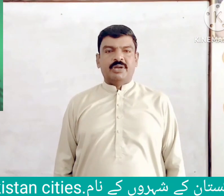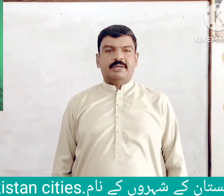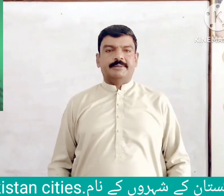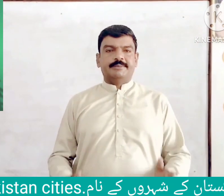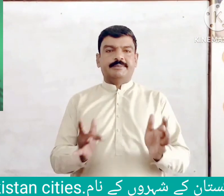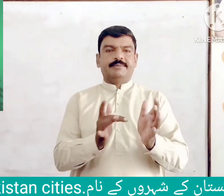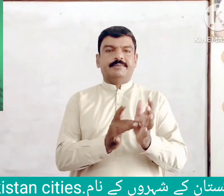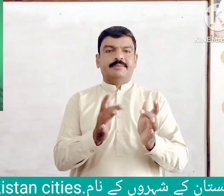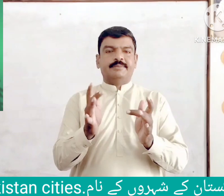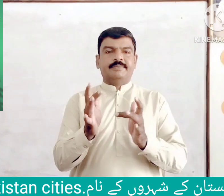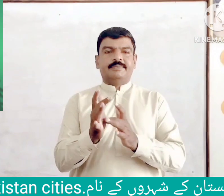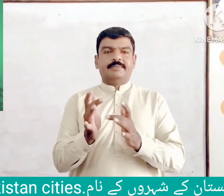शेखुपुरा,